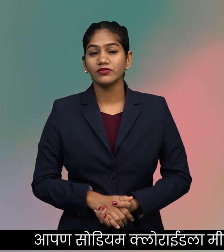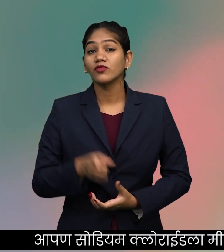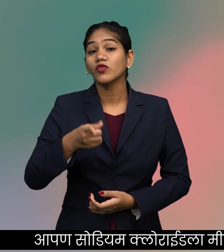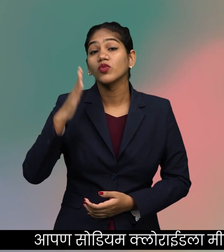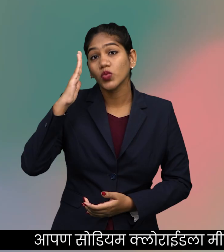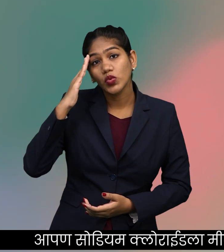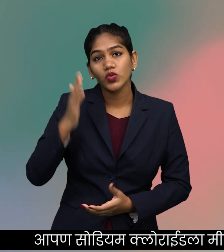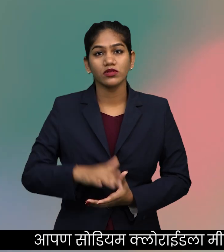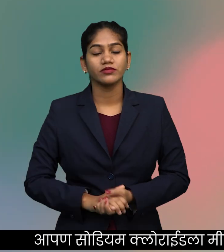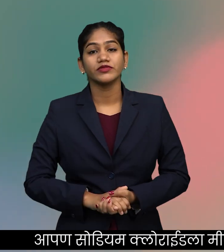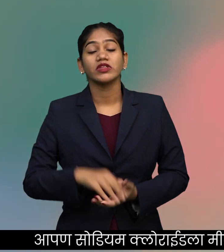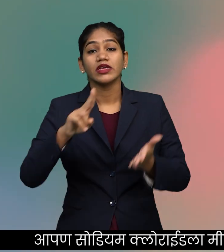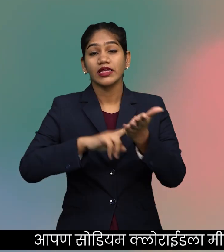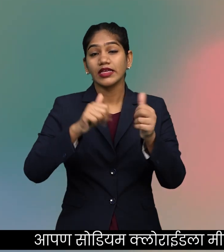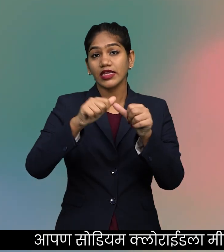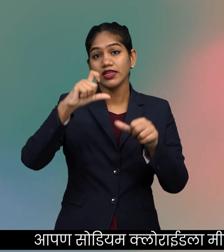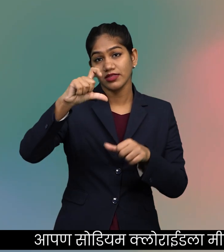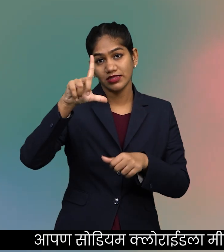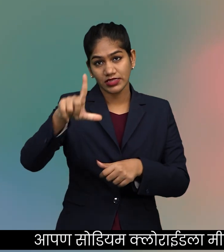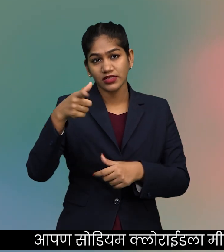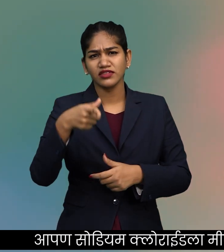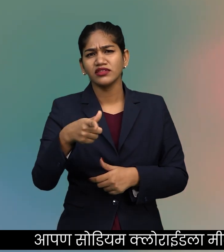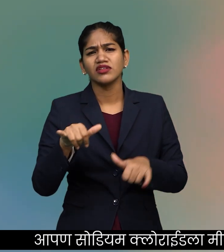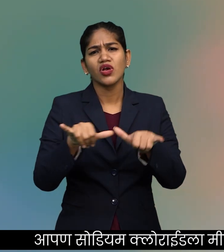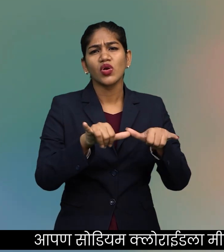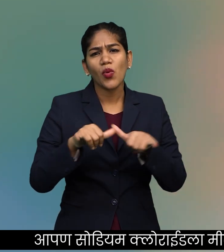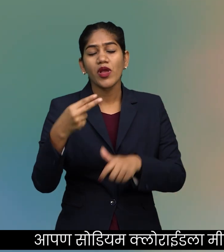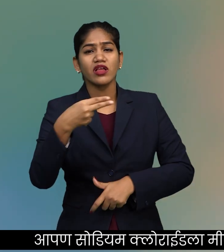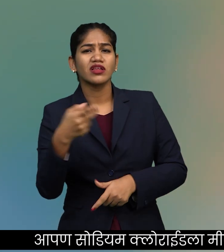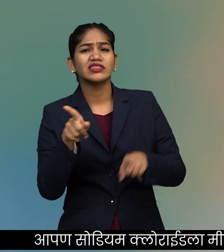आपण सोडियम क्लोराईडच्या मीठ म्हणून त्यांच्या सामान्य नावाने ओळखता.